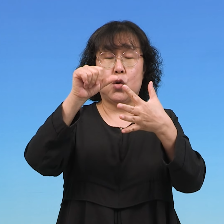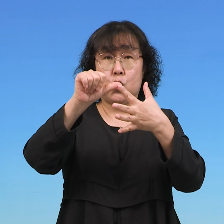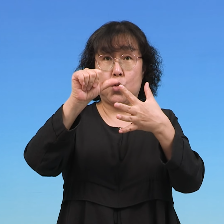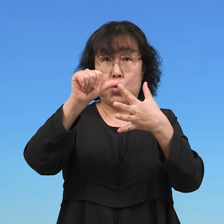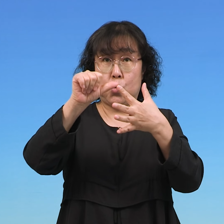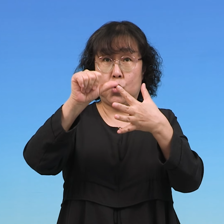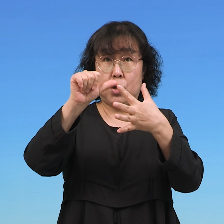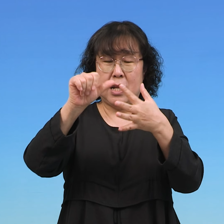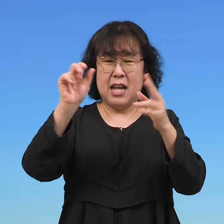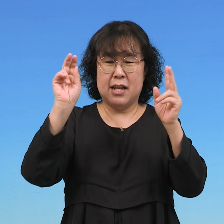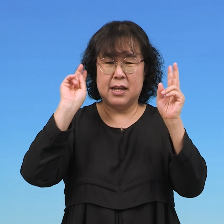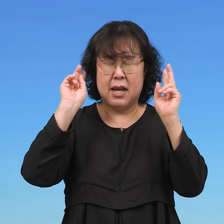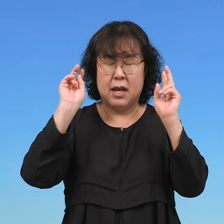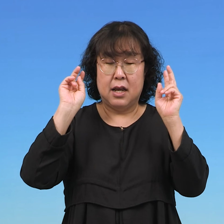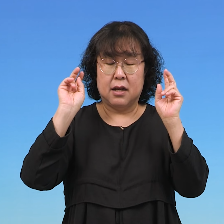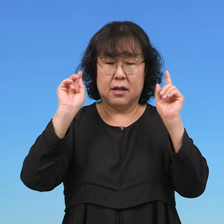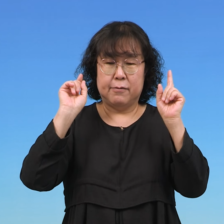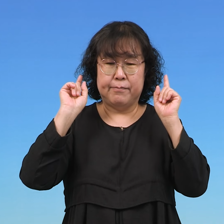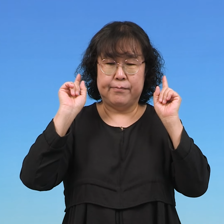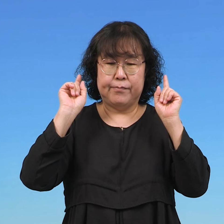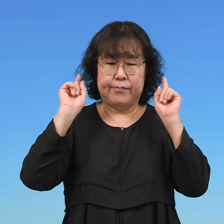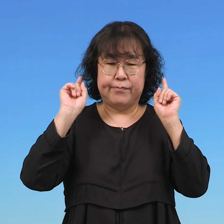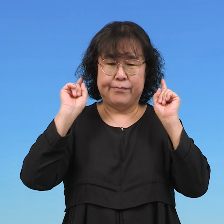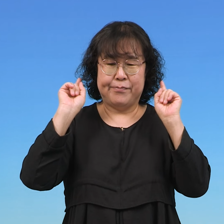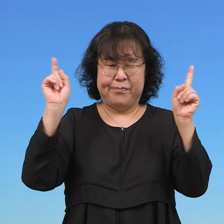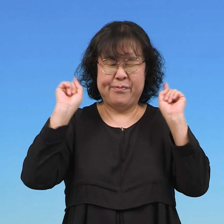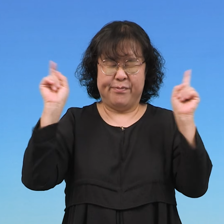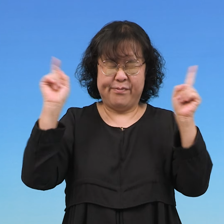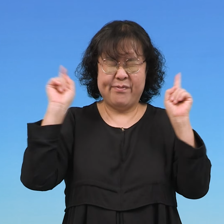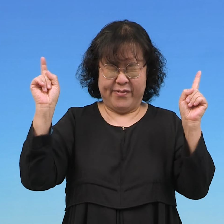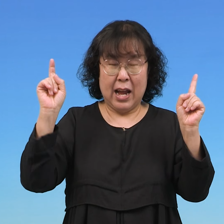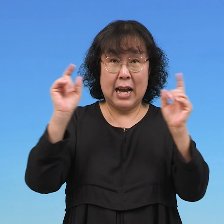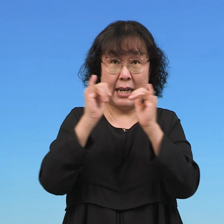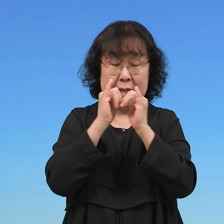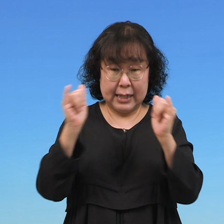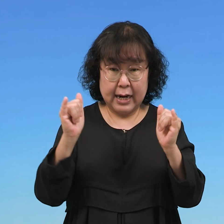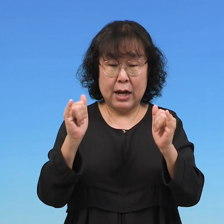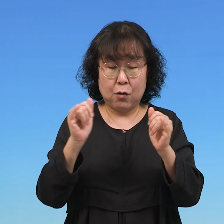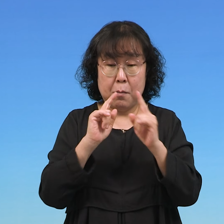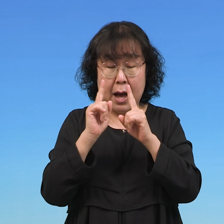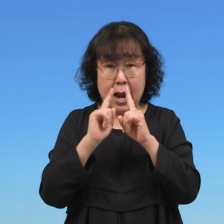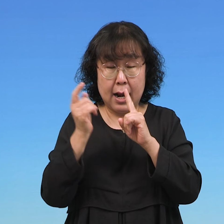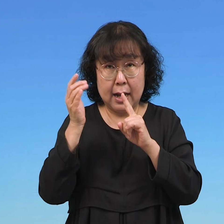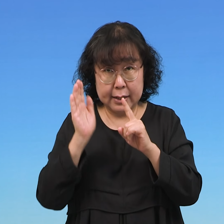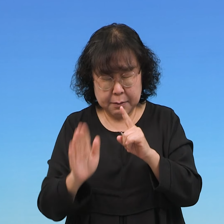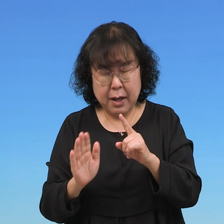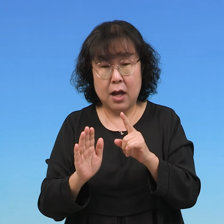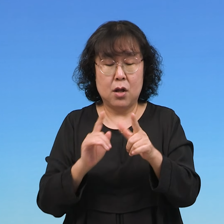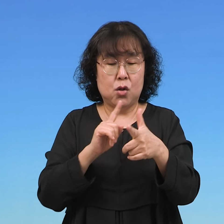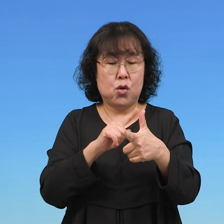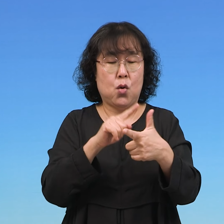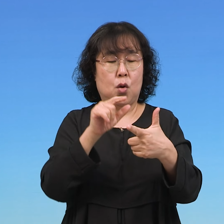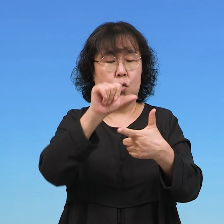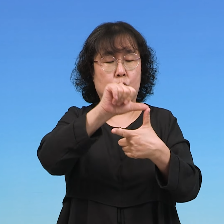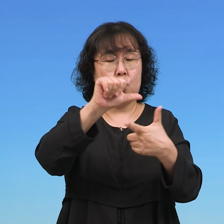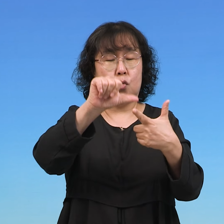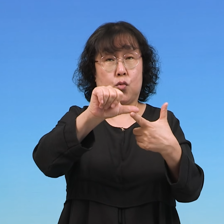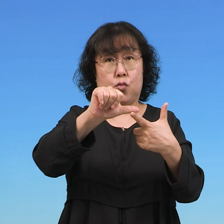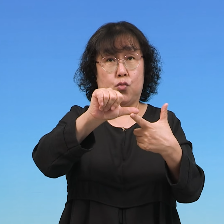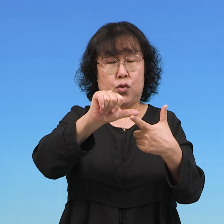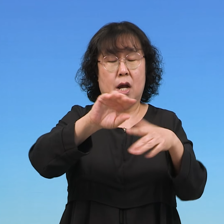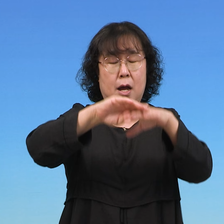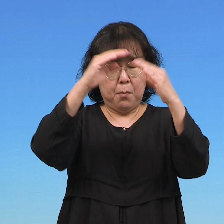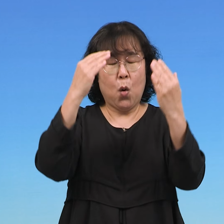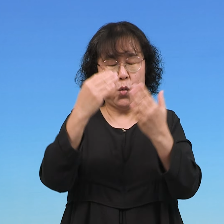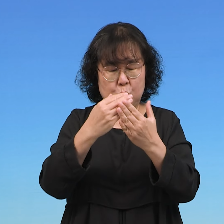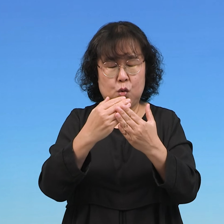이제 탕자라고 그렇게 이야기하는데요, 이제 이따 설명 들어보시면 알지만 둘 다 탕자예요. 가출 안